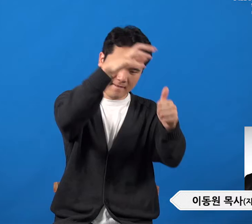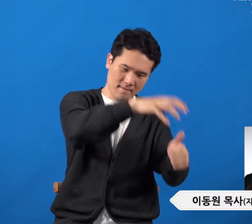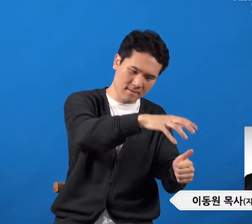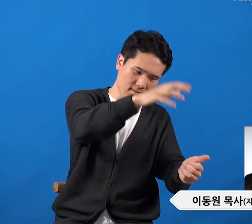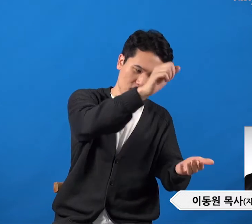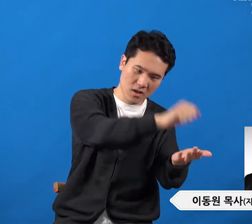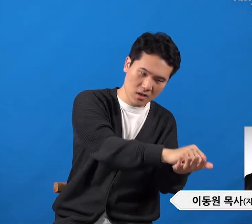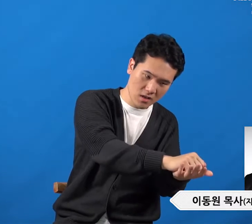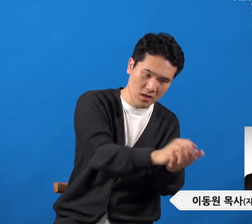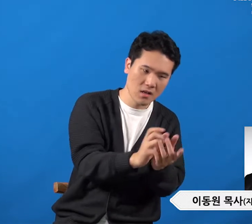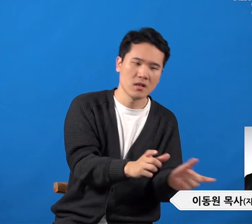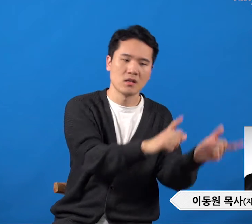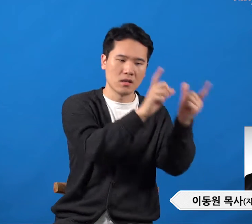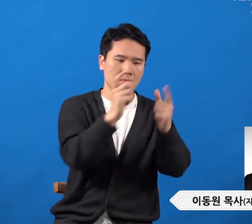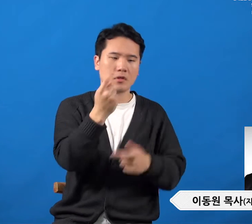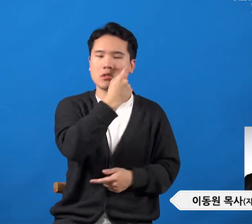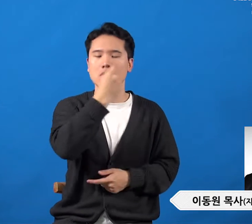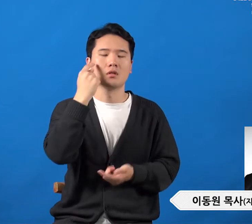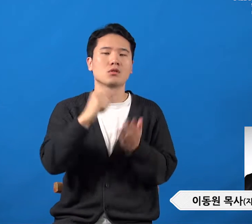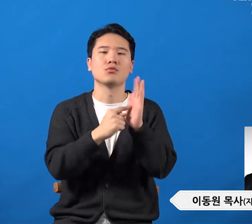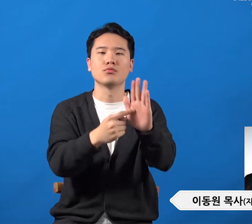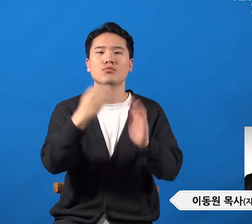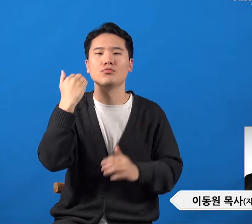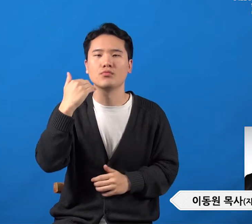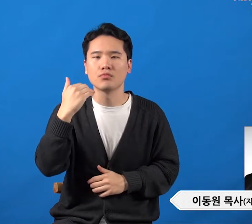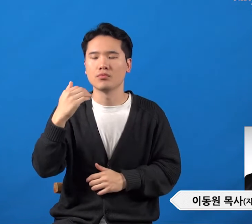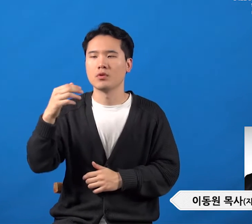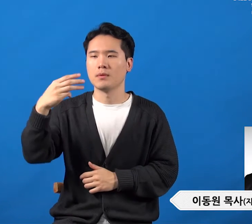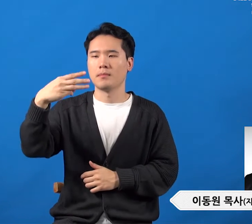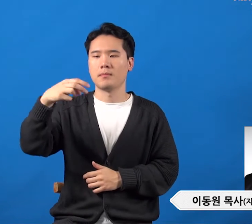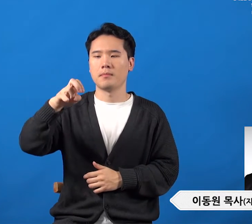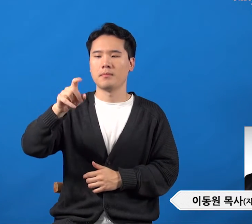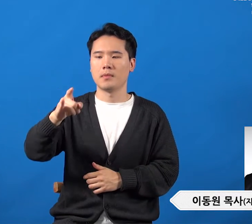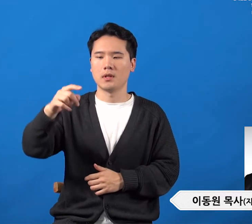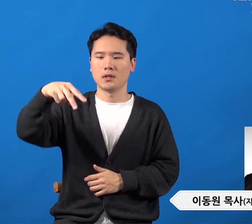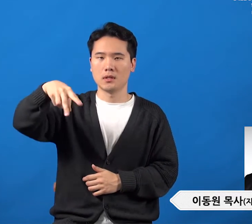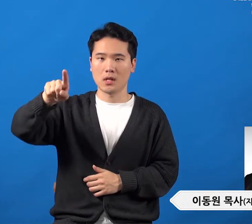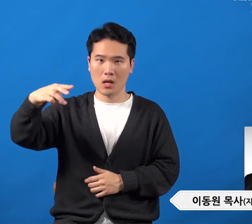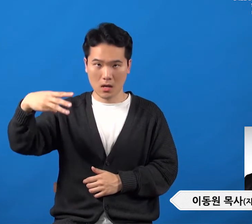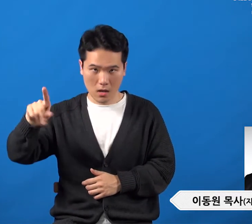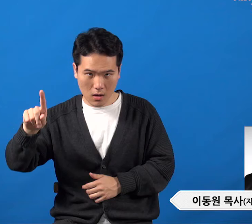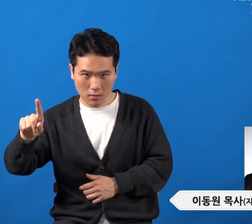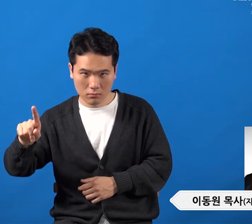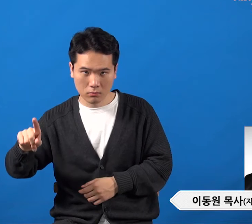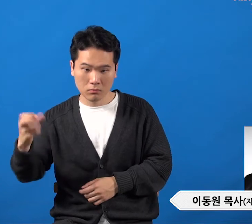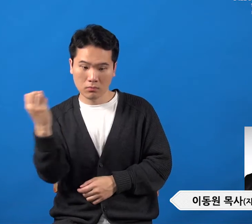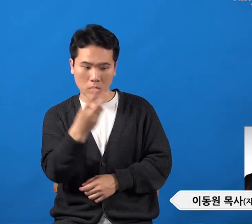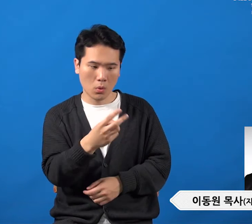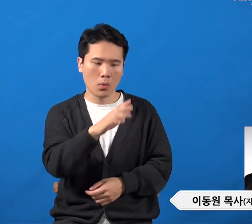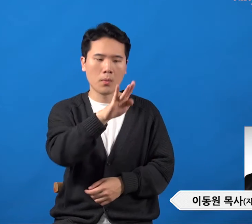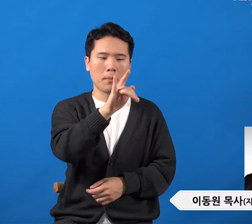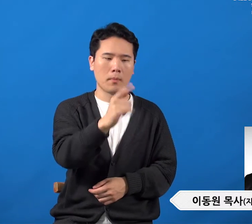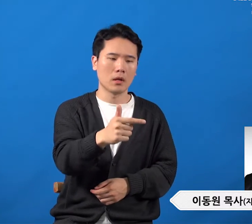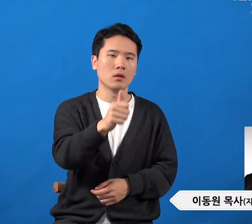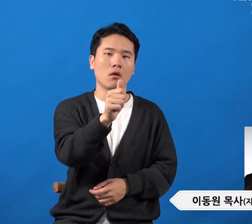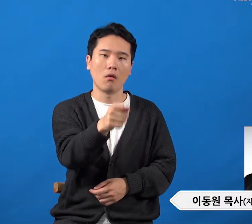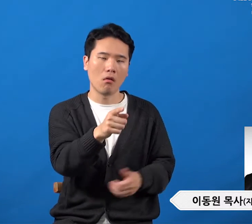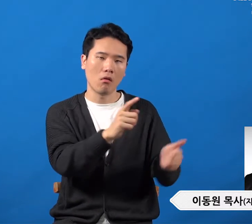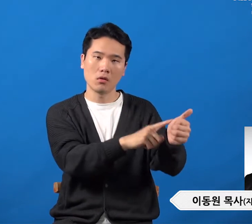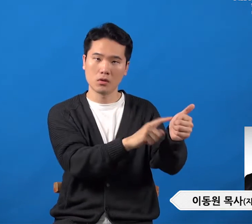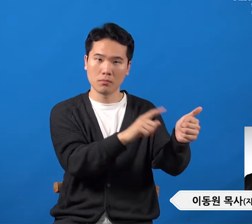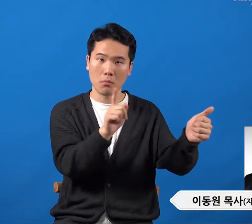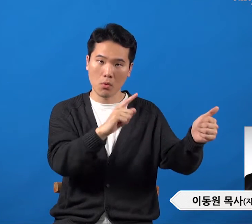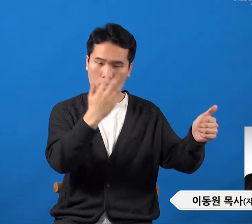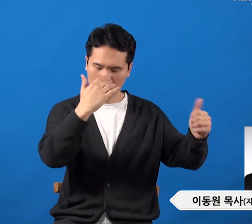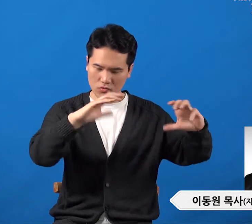상징하는 로마의 대표적인 상징 인물로 등장하죠. 그리고 베너는 유대인을 대표해서